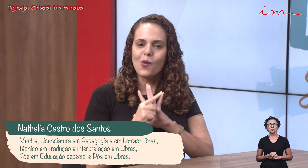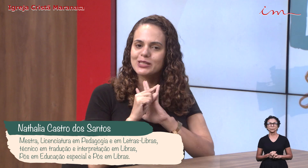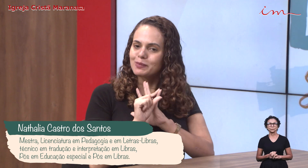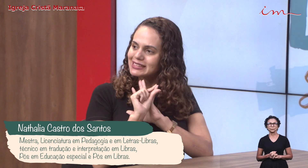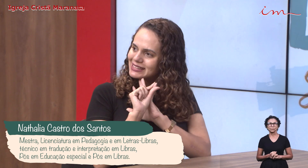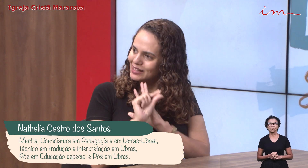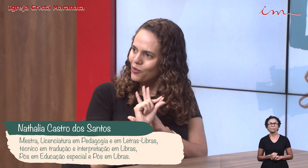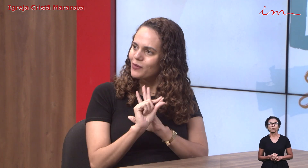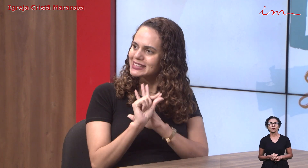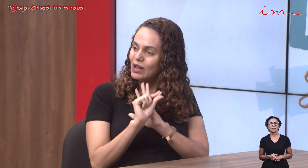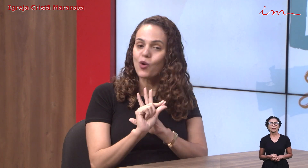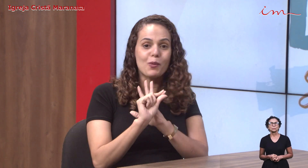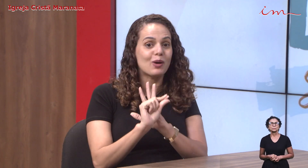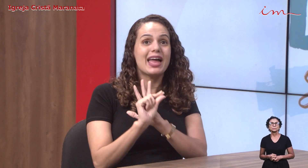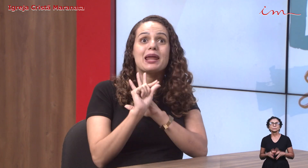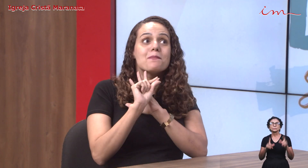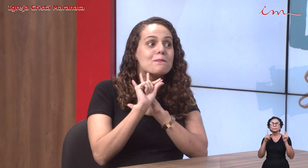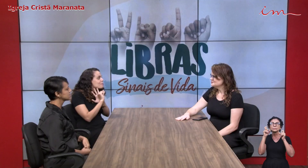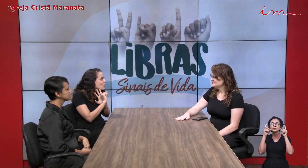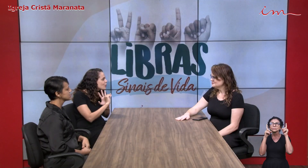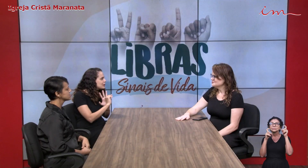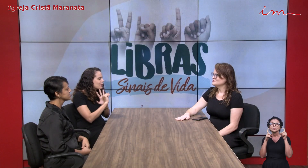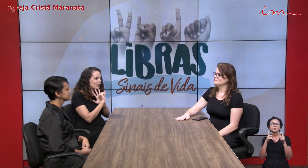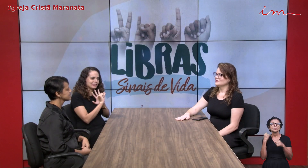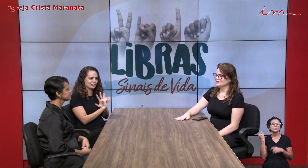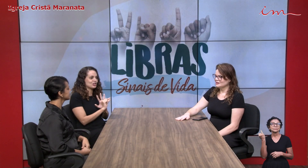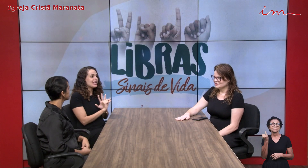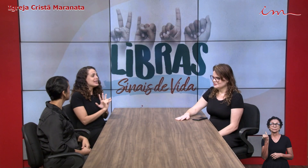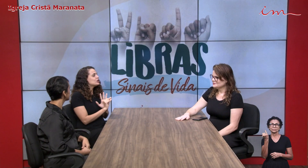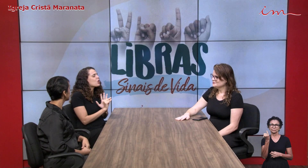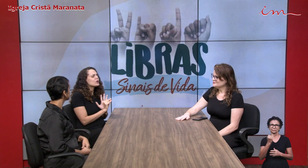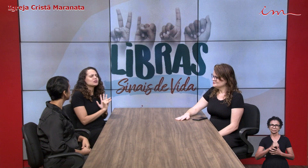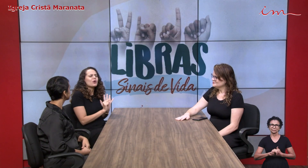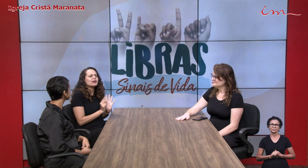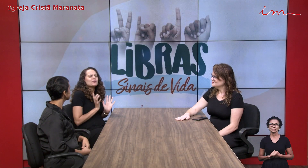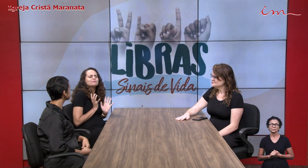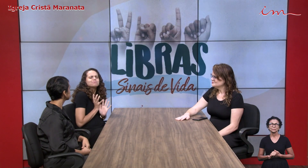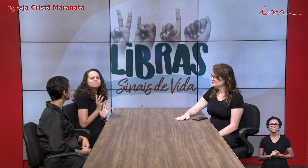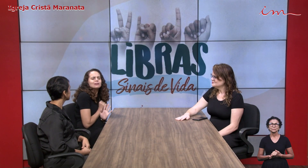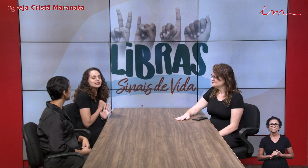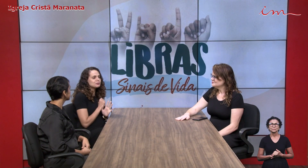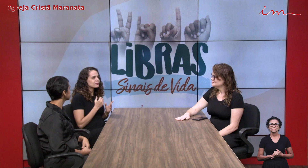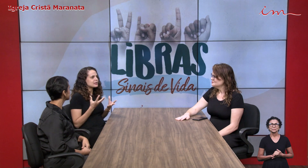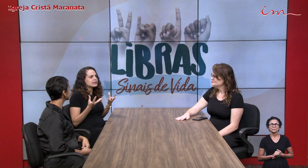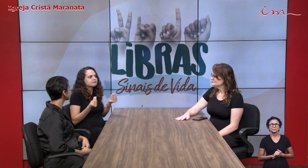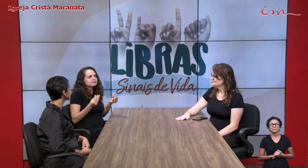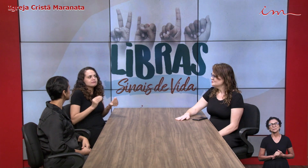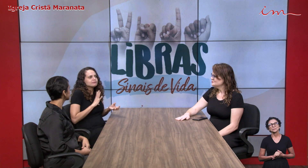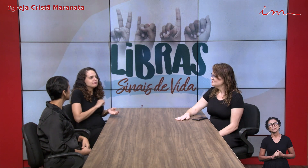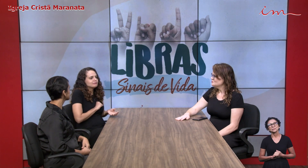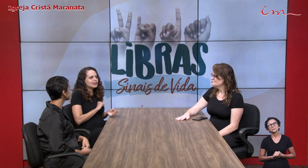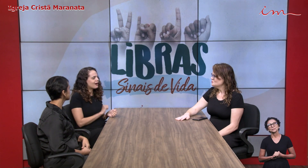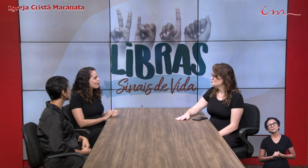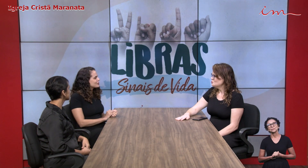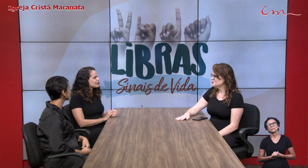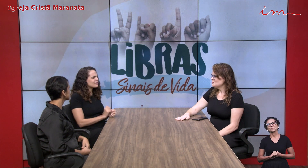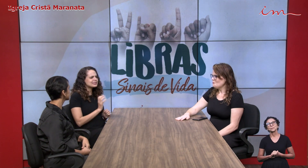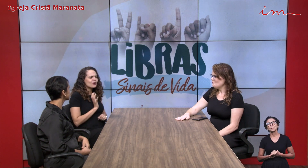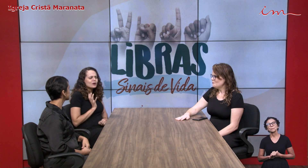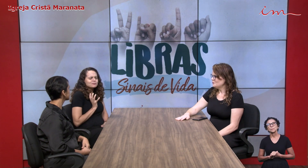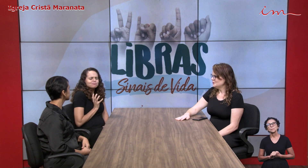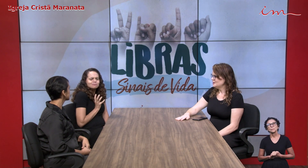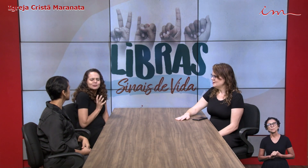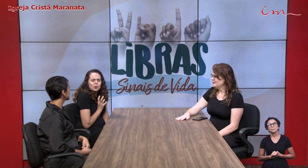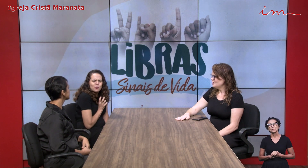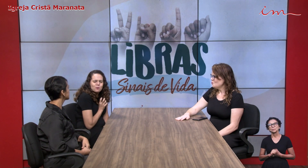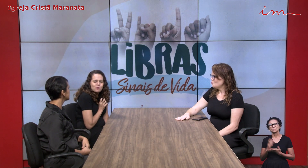só, como expressão facial e corporal, ela é muito importante. Nossa, olha, você não precisa fazer. Não, você vai fazer,